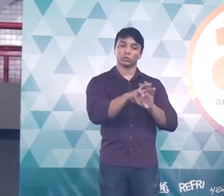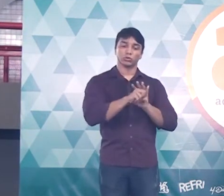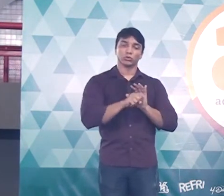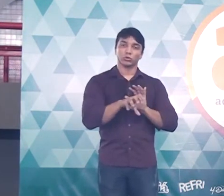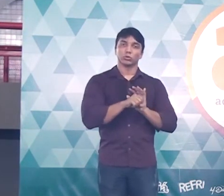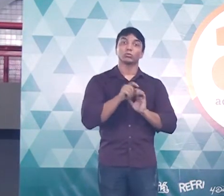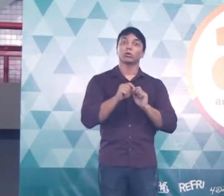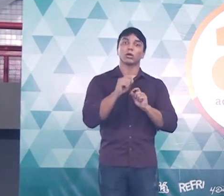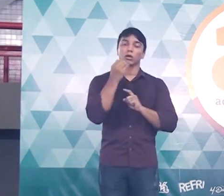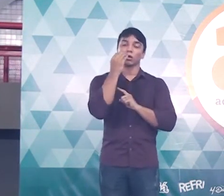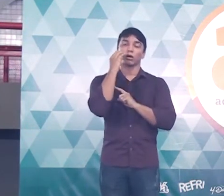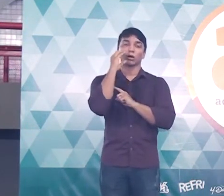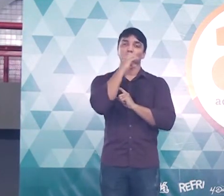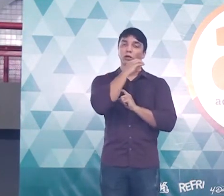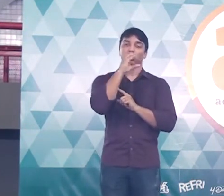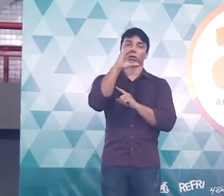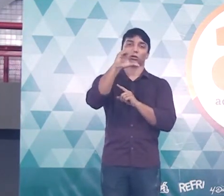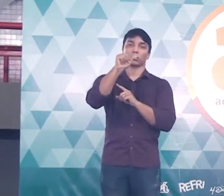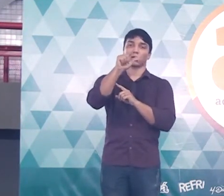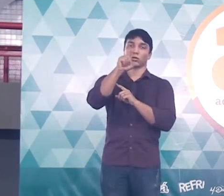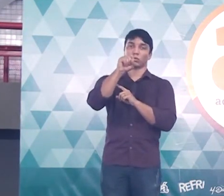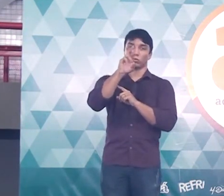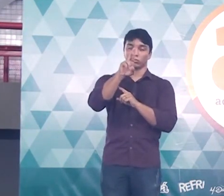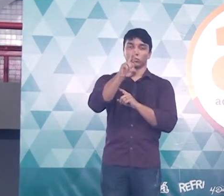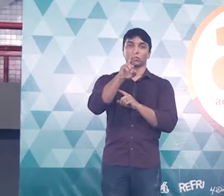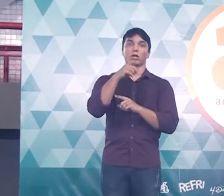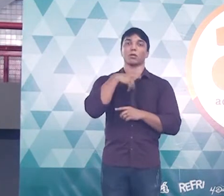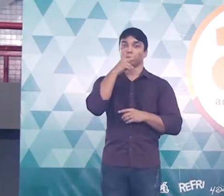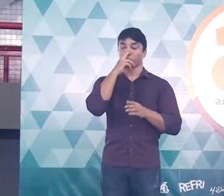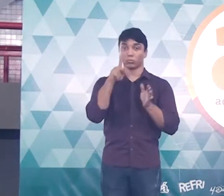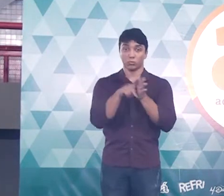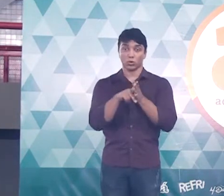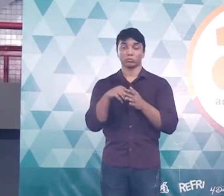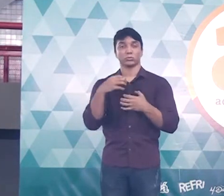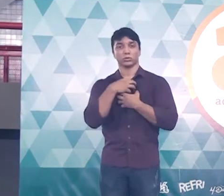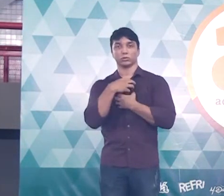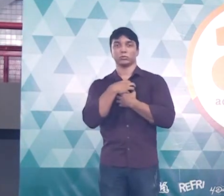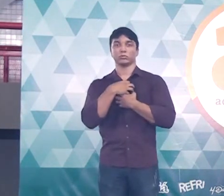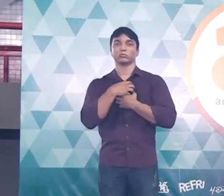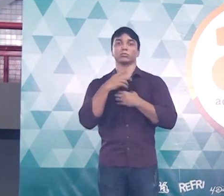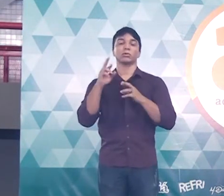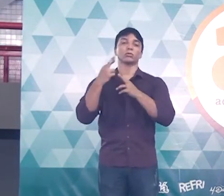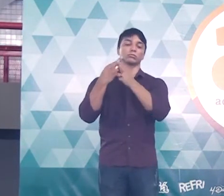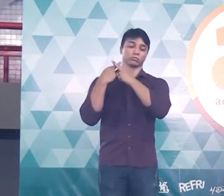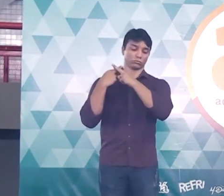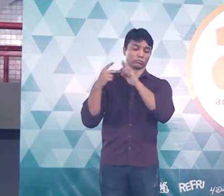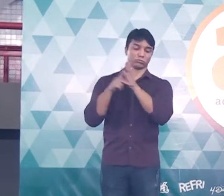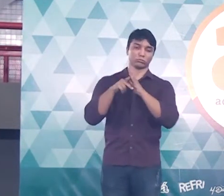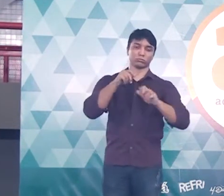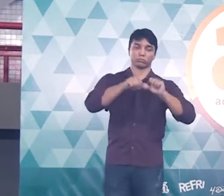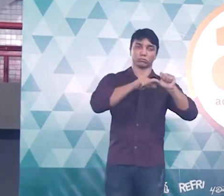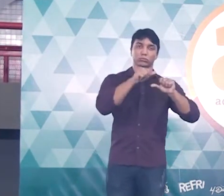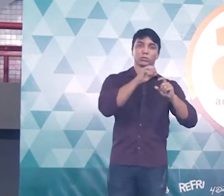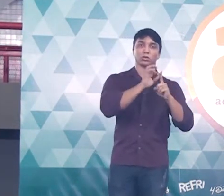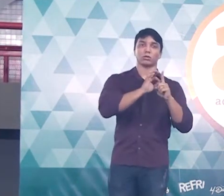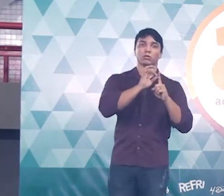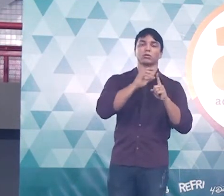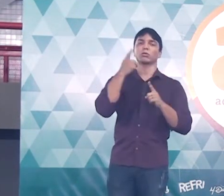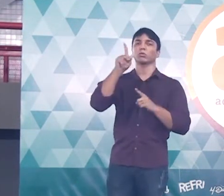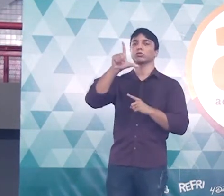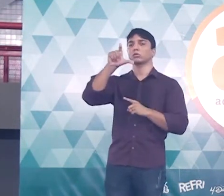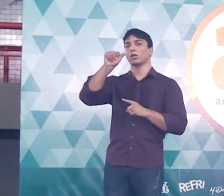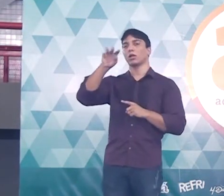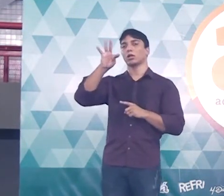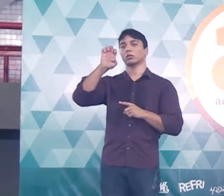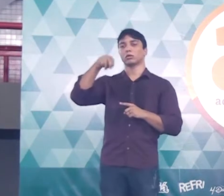Esse calor é calor sensível. Calor sensível é responsável pela variação de temperatura. Professor, e o calor latente?